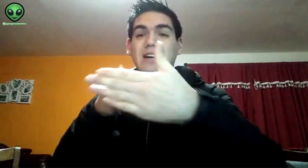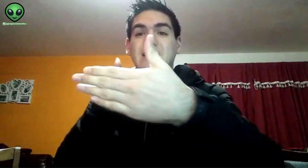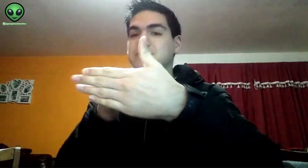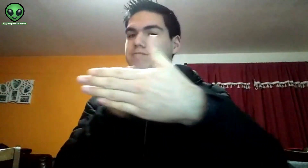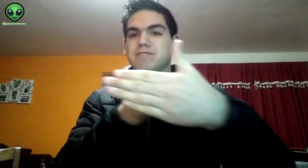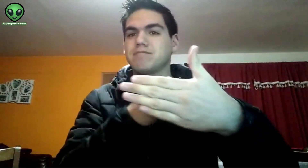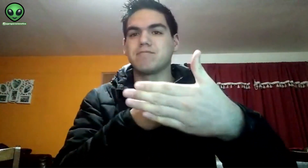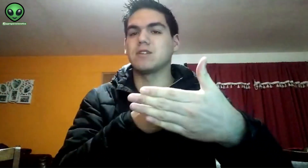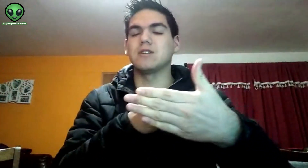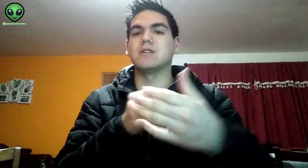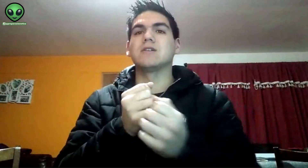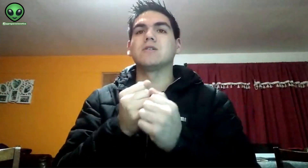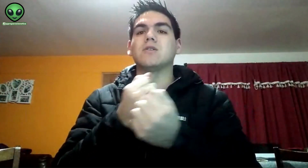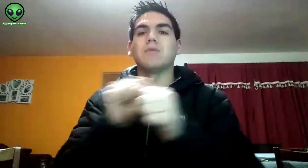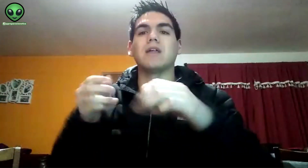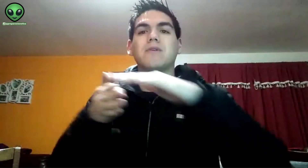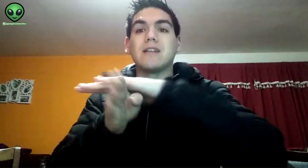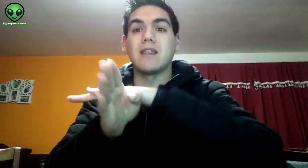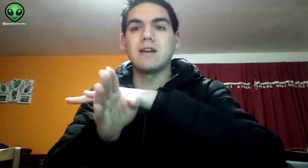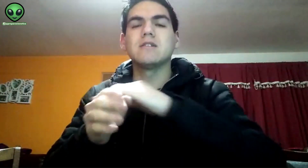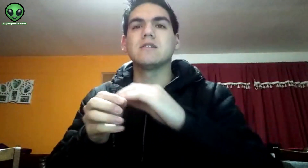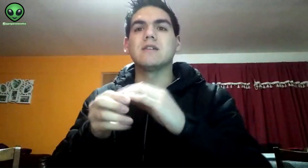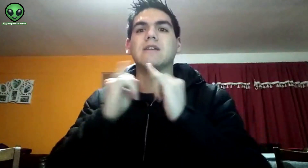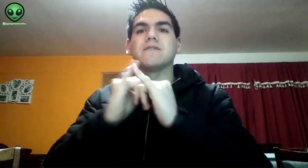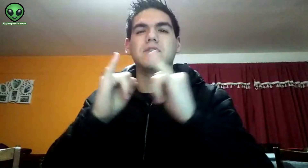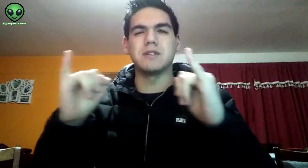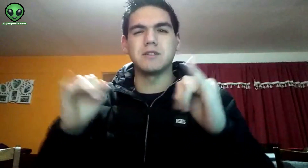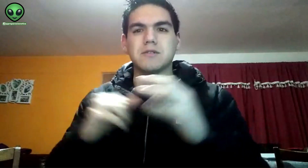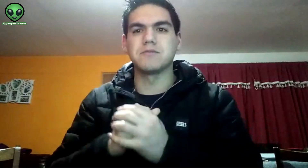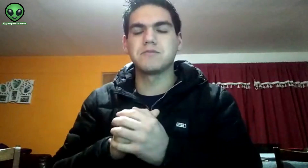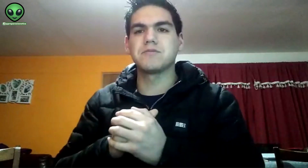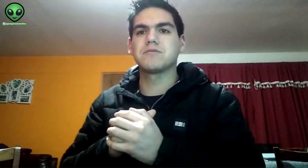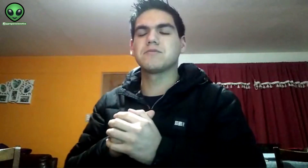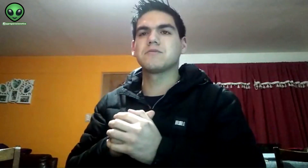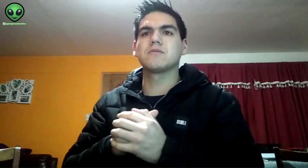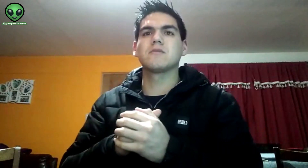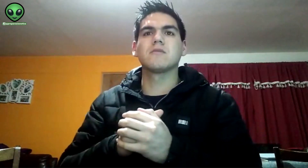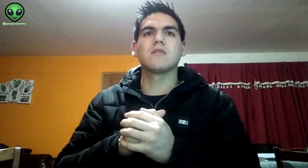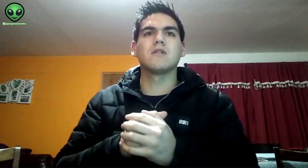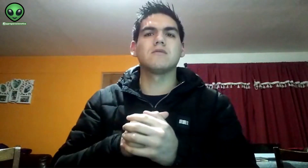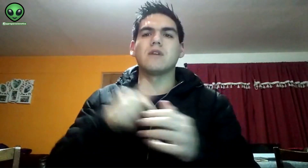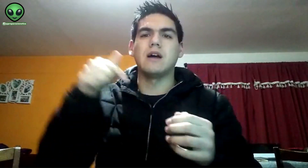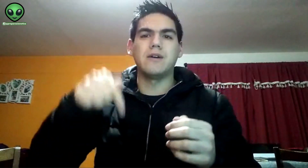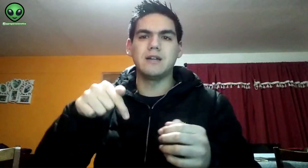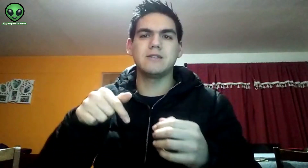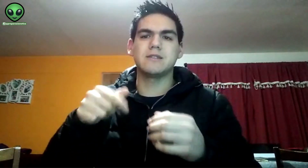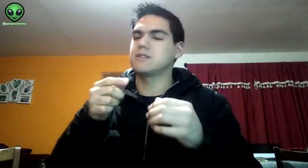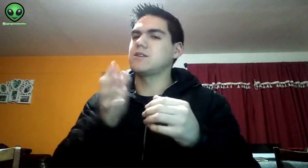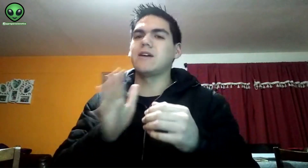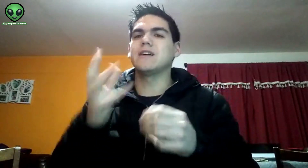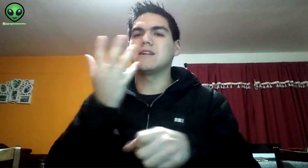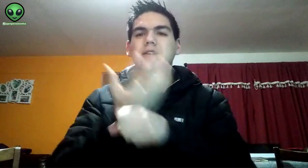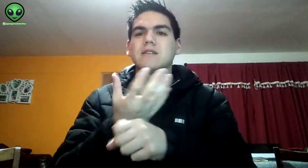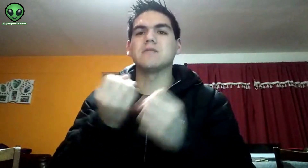muchas barreras. No podemos acceder a información. Ahora todavía existe